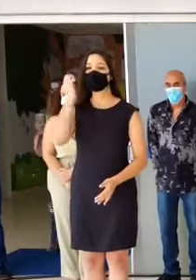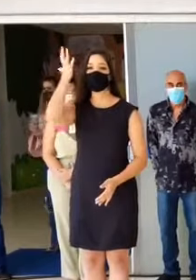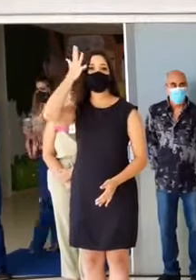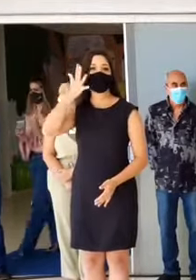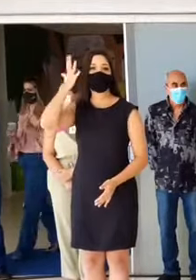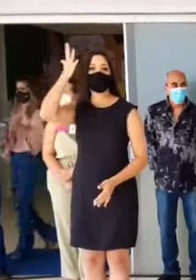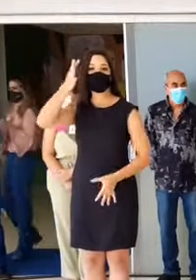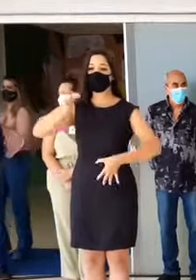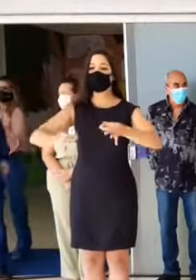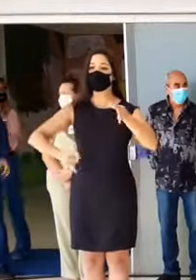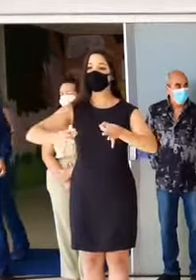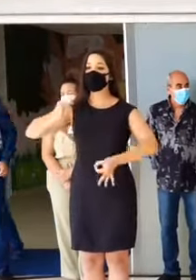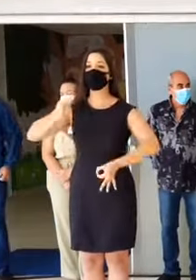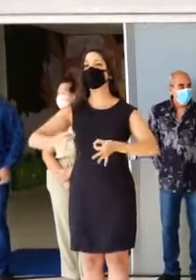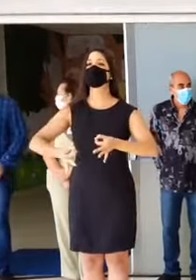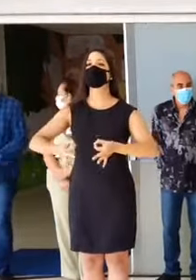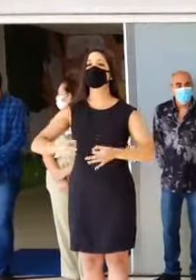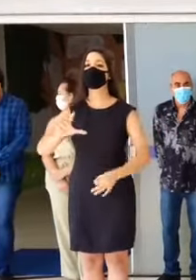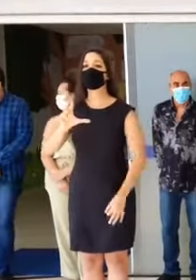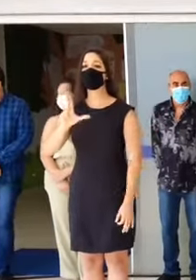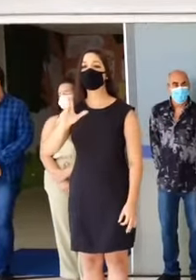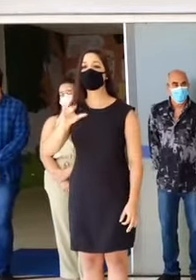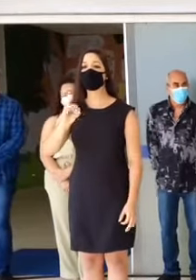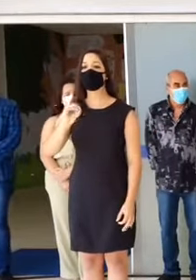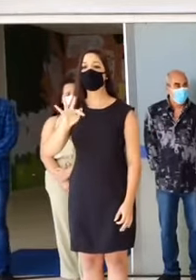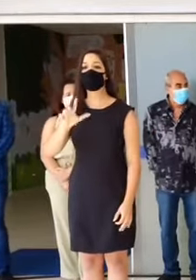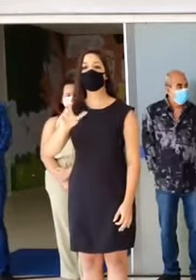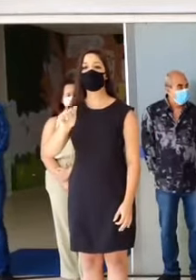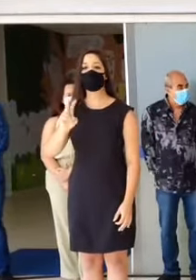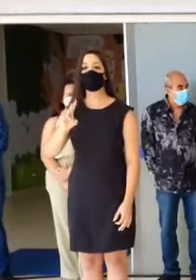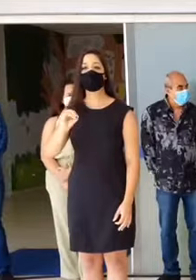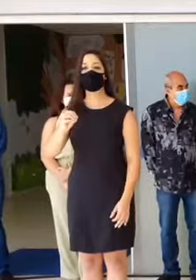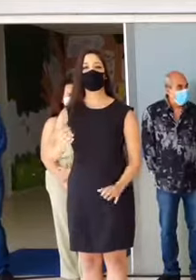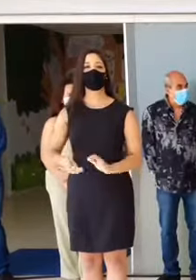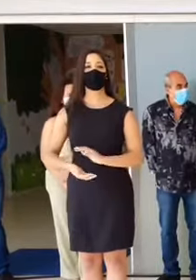de justiça, Dr. Lúcio Flávio.